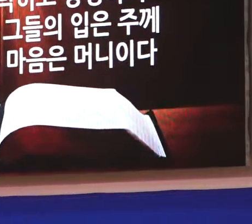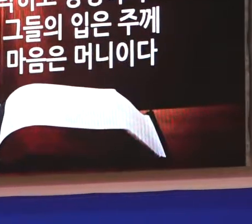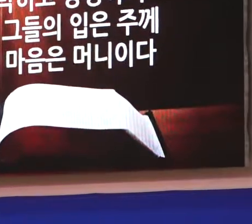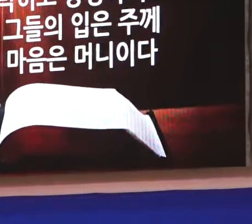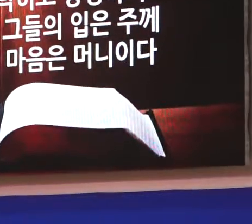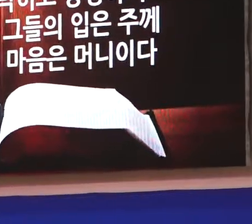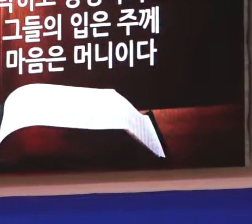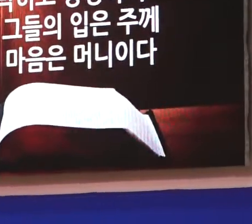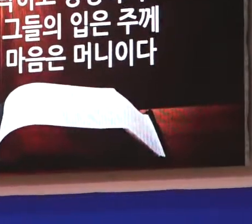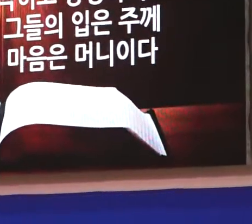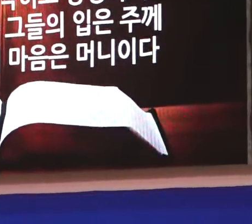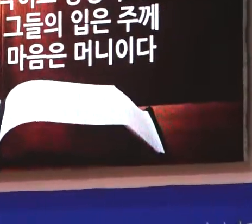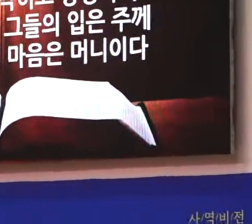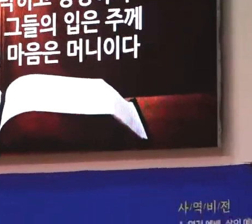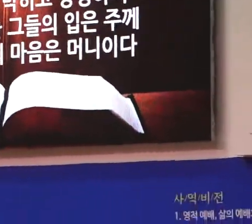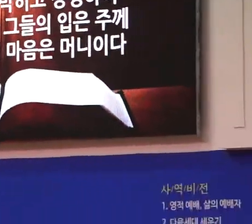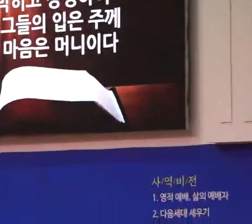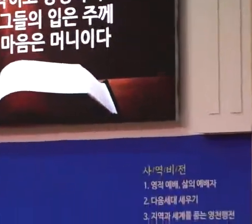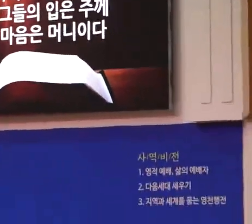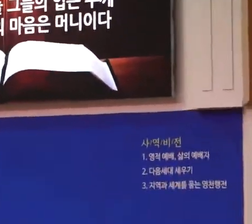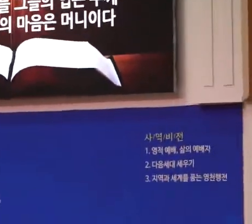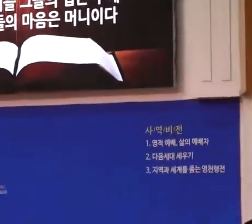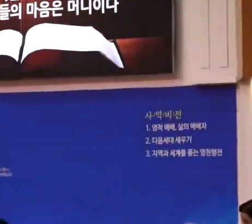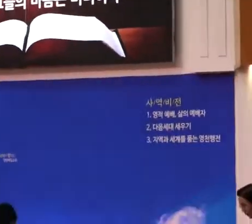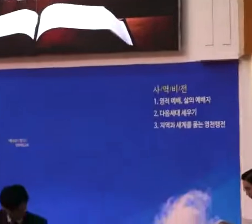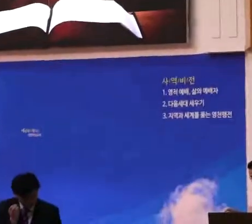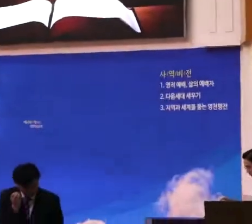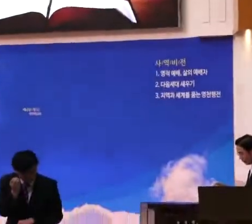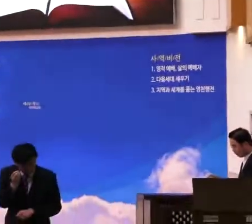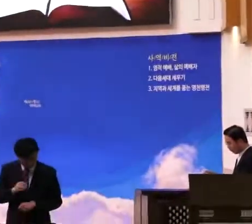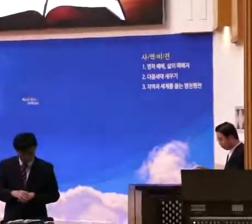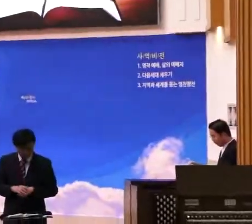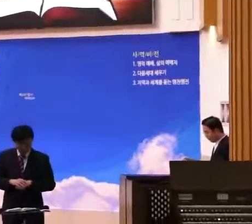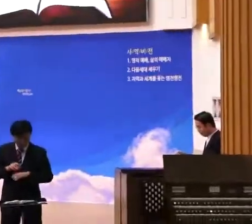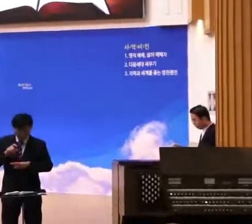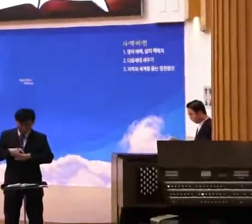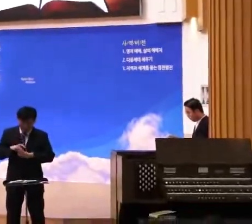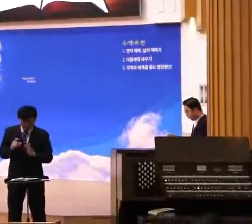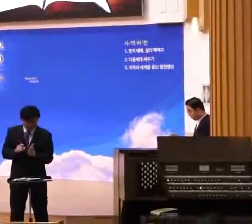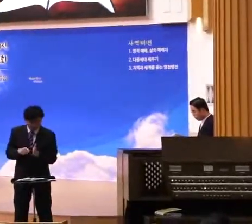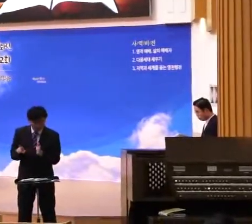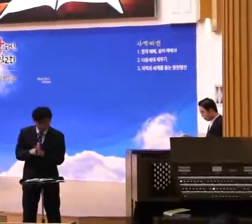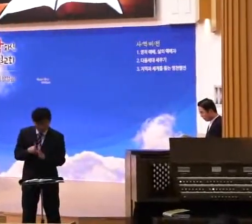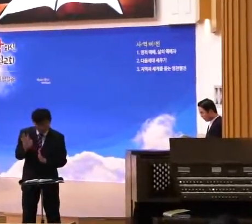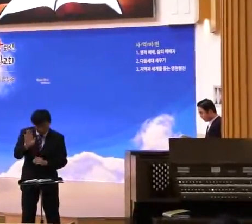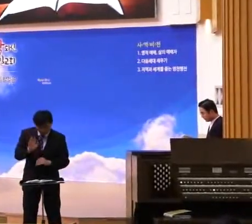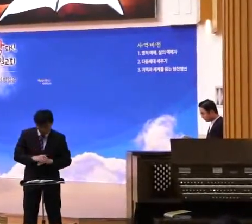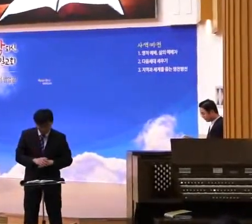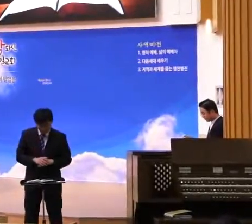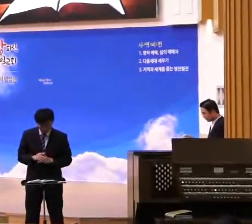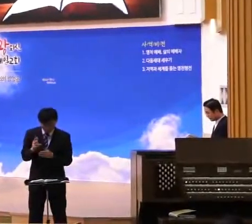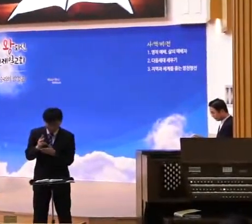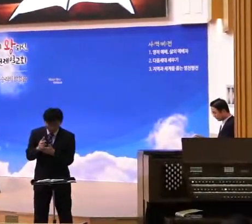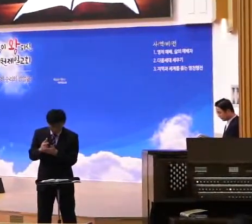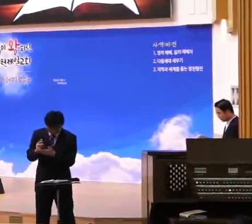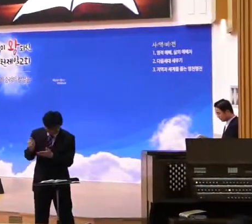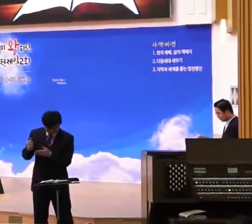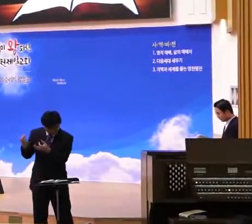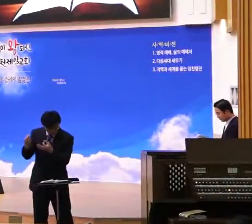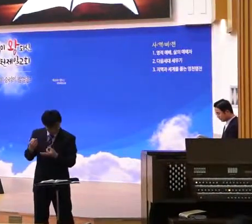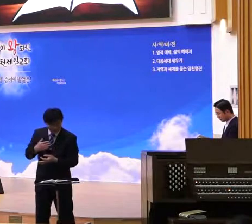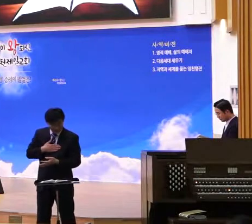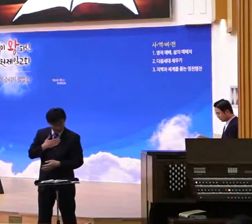열매를 맺었거늘 그들의 입은 주께 가까우나 그들의 마음은 멀리이다. 여호와여, 주께서 나를 아시고